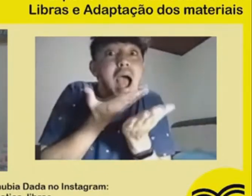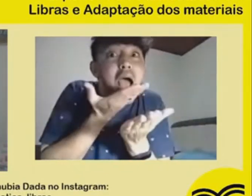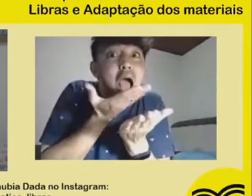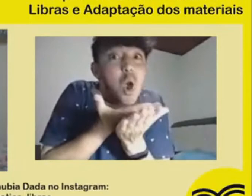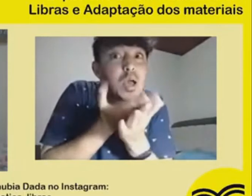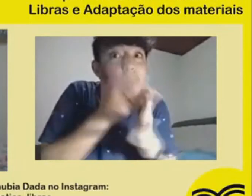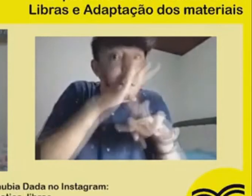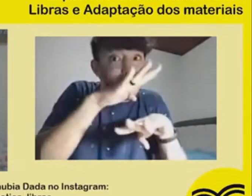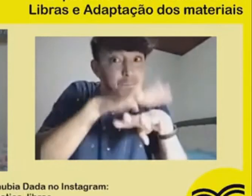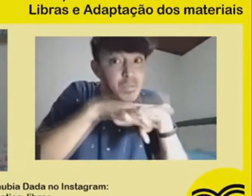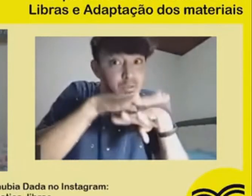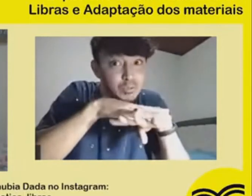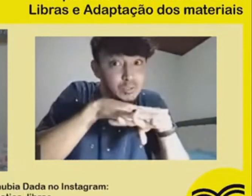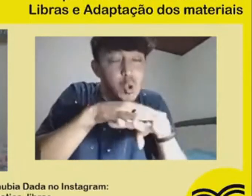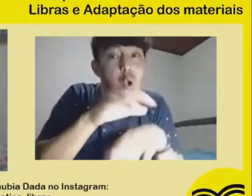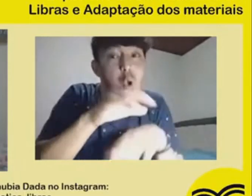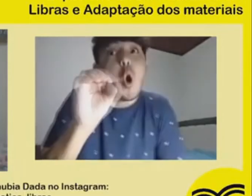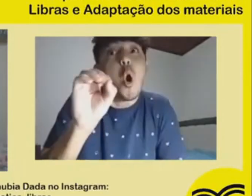Você, professora, faz